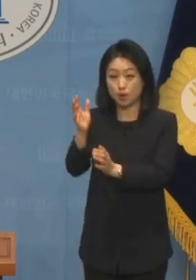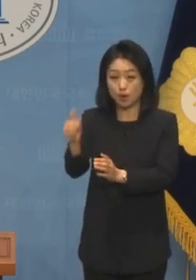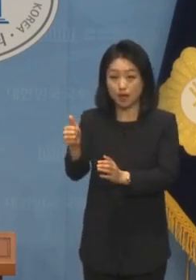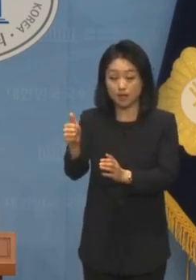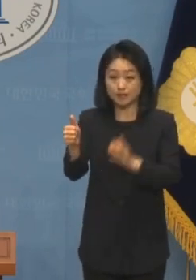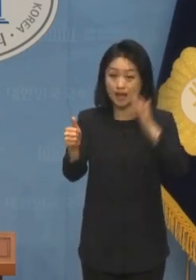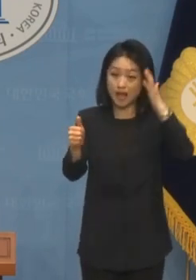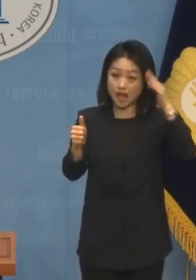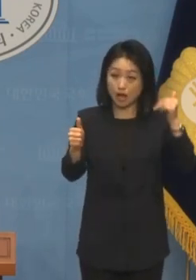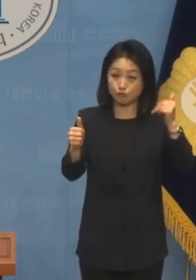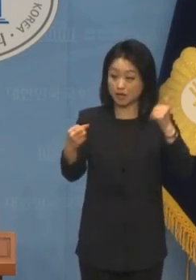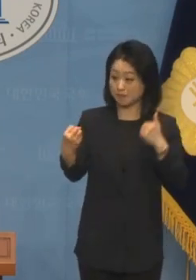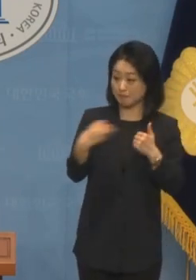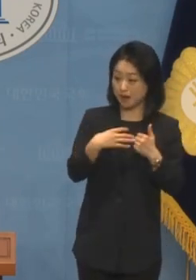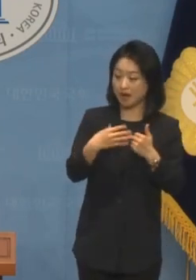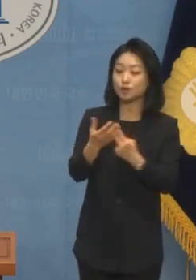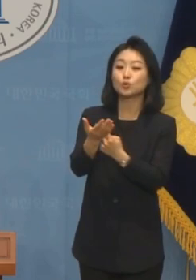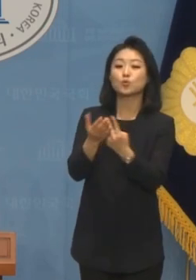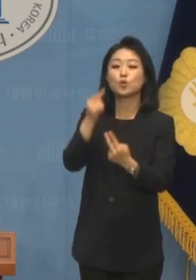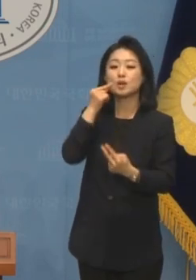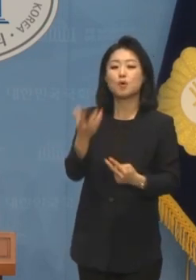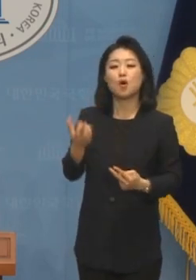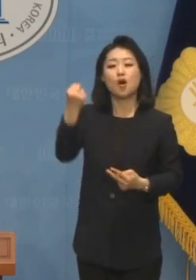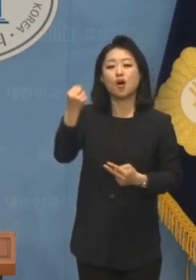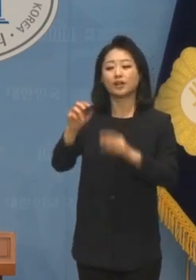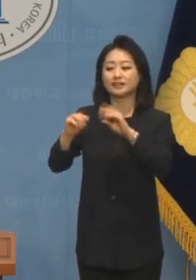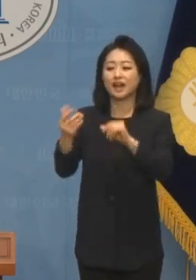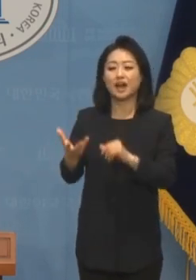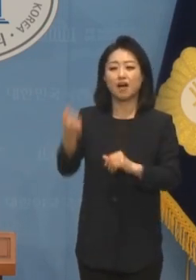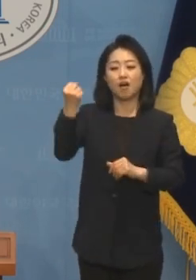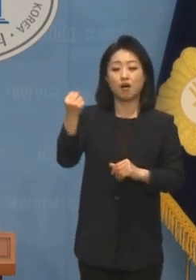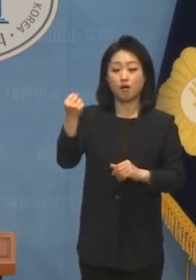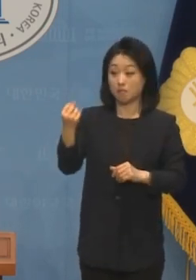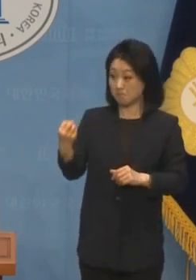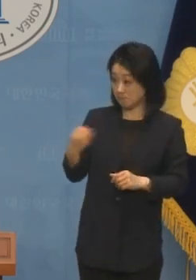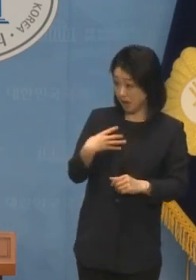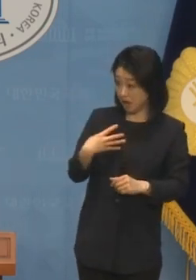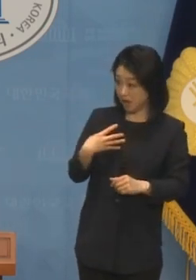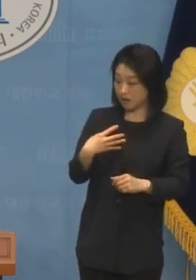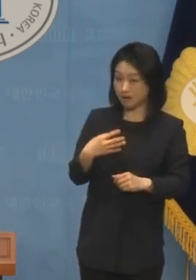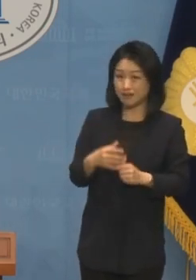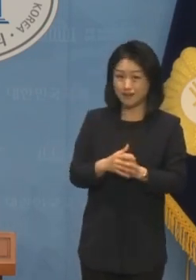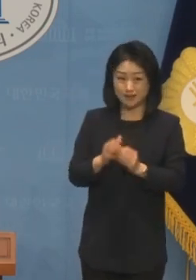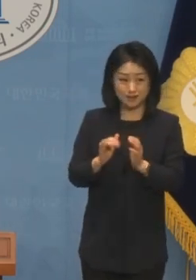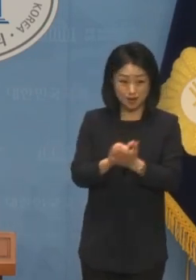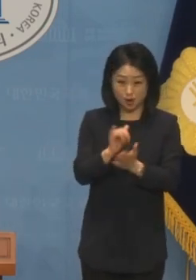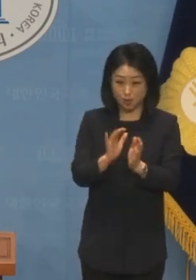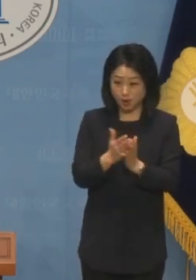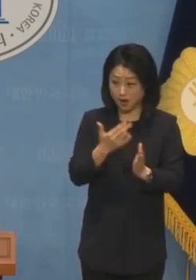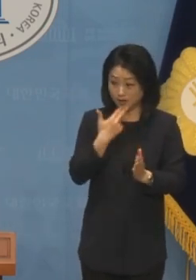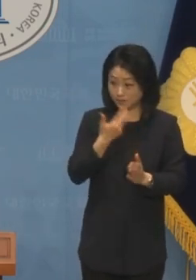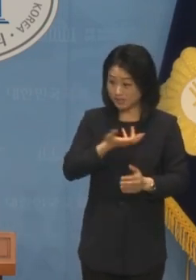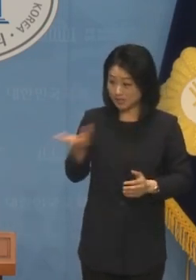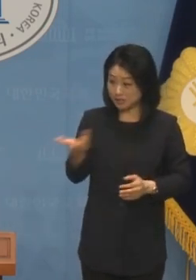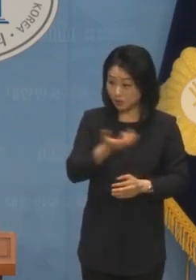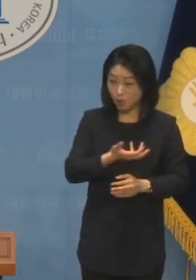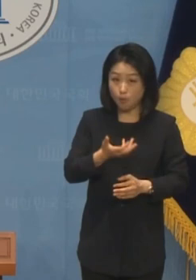장관의 면전에서 독도를 일본 영토라고 하는 판에 여건 없는 이동이라니 제정신입니까?